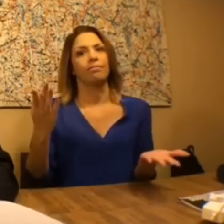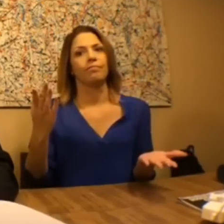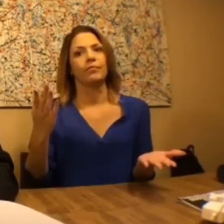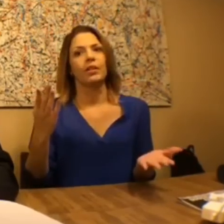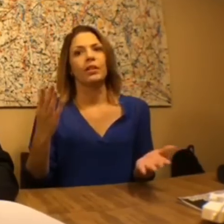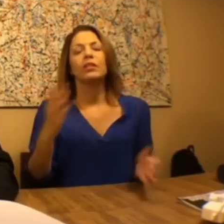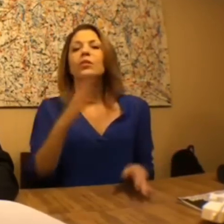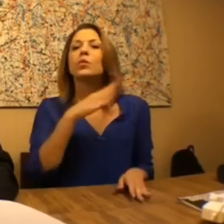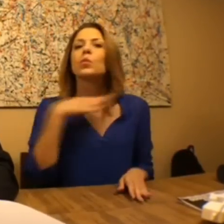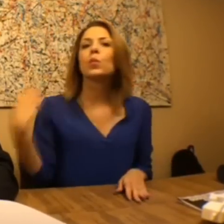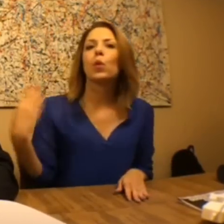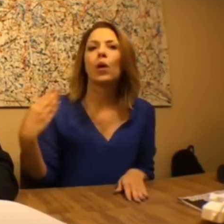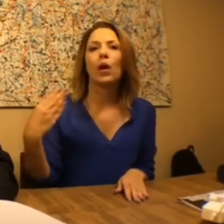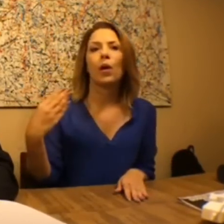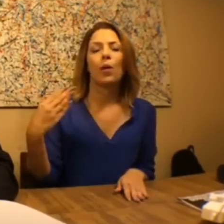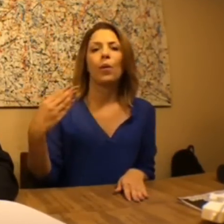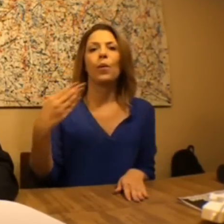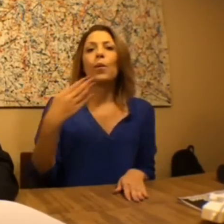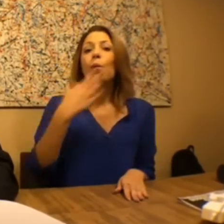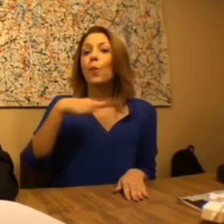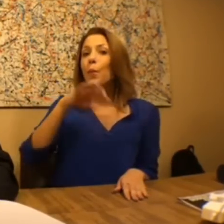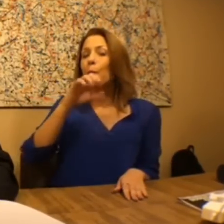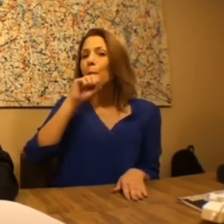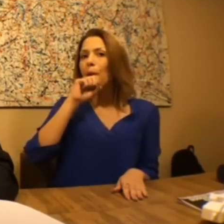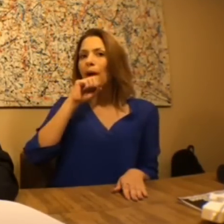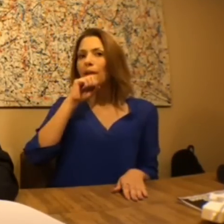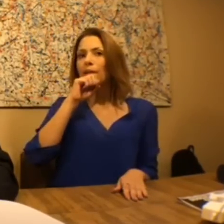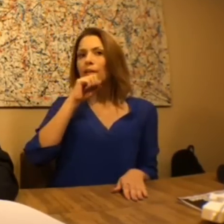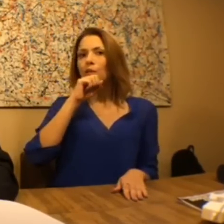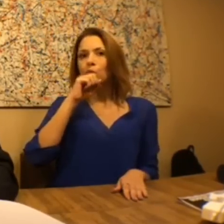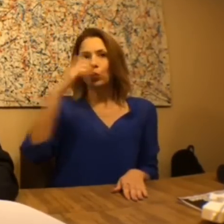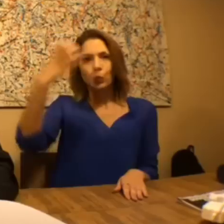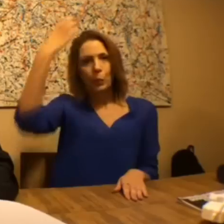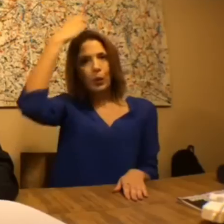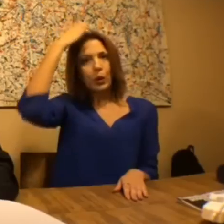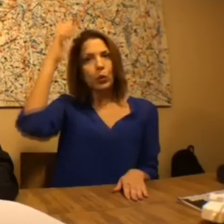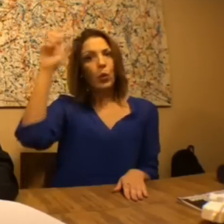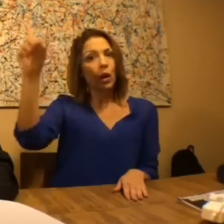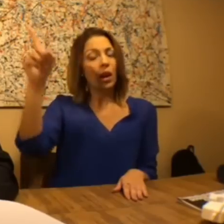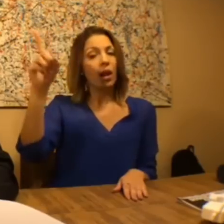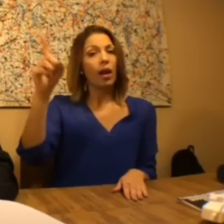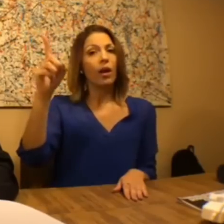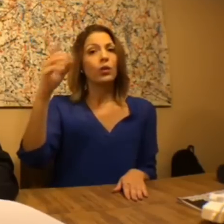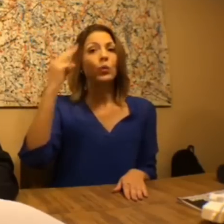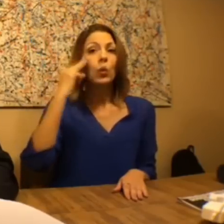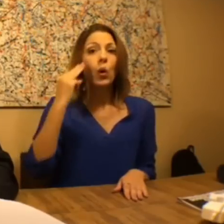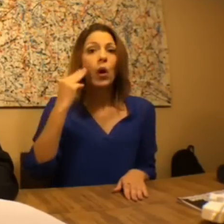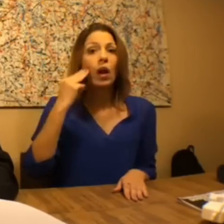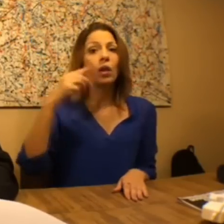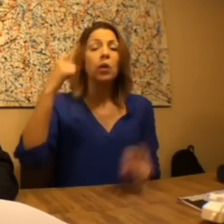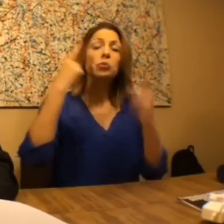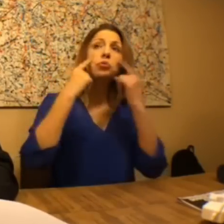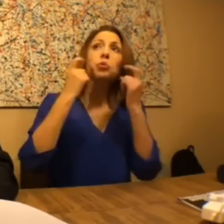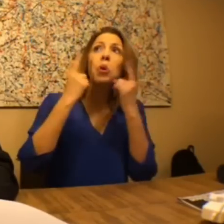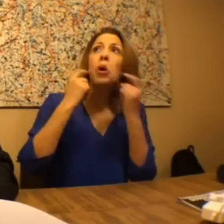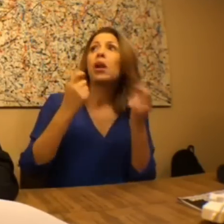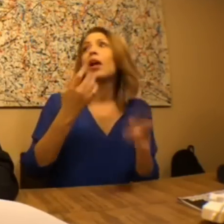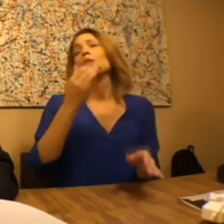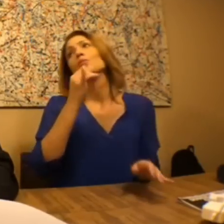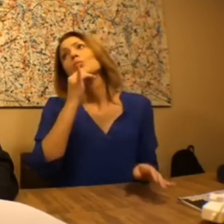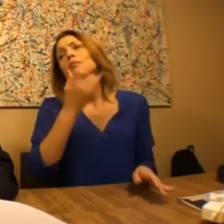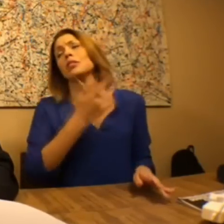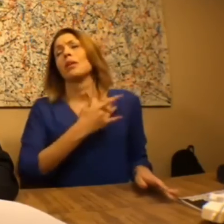Kim Jong-un, o PCdoB mandou uma nota de pesar e choraram copiosamente a morte